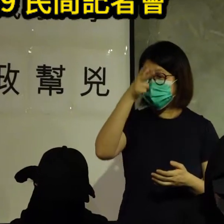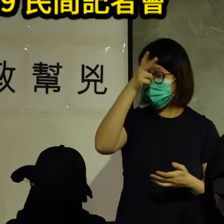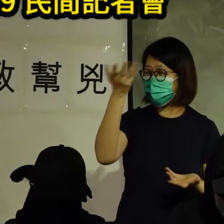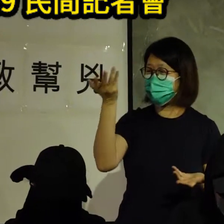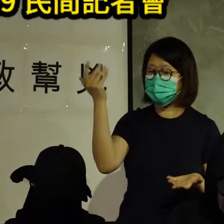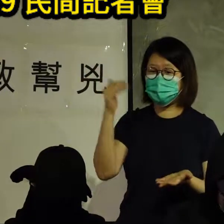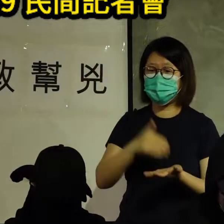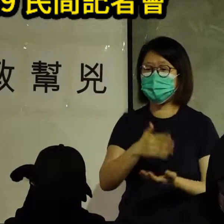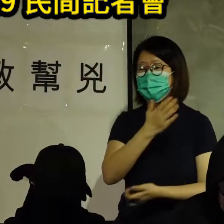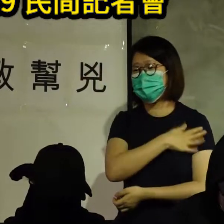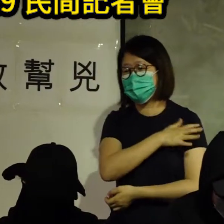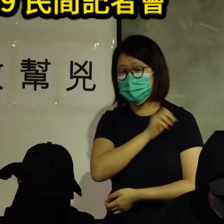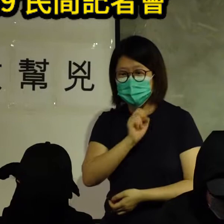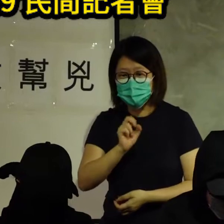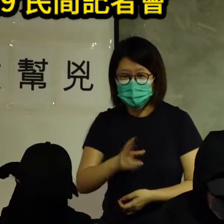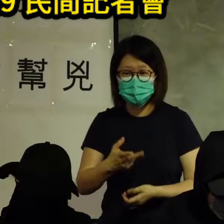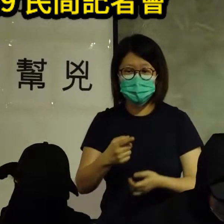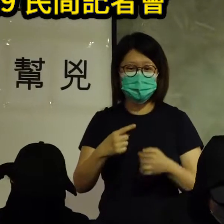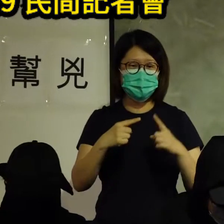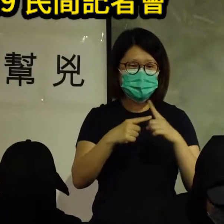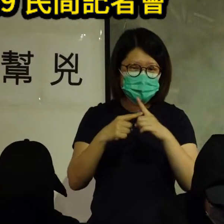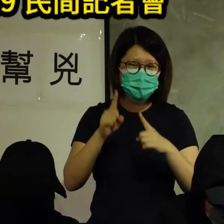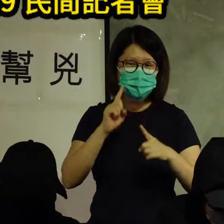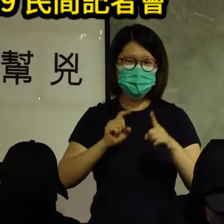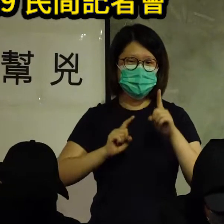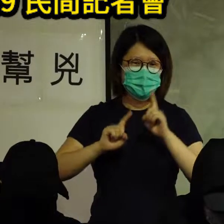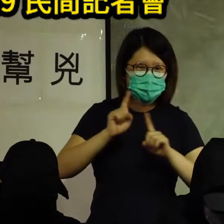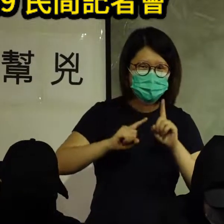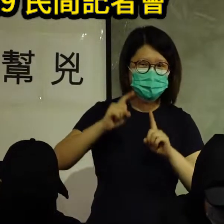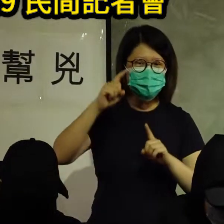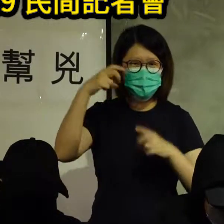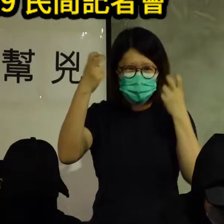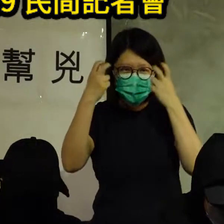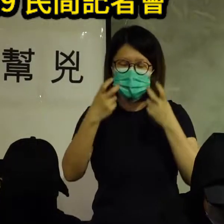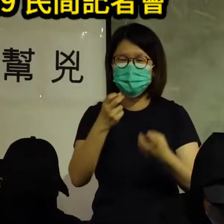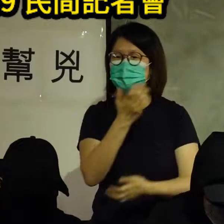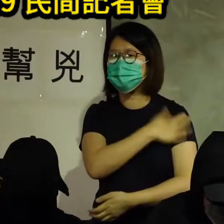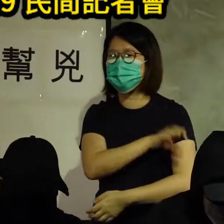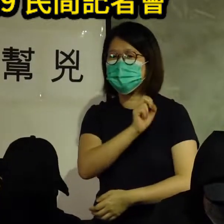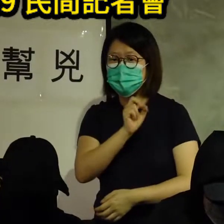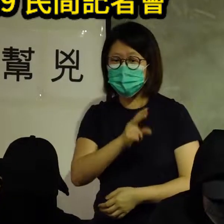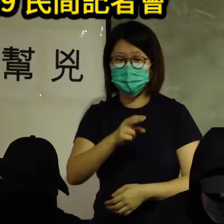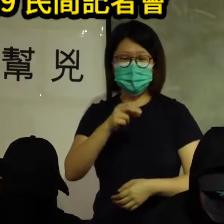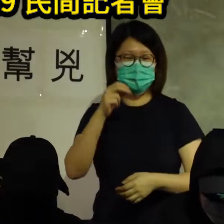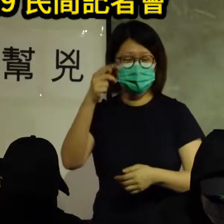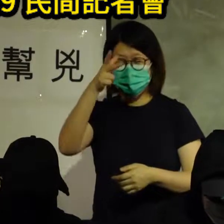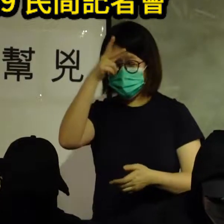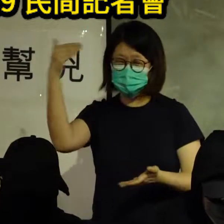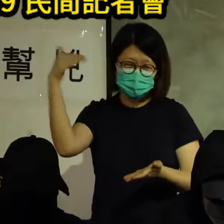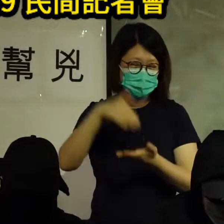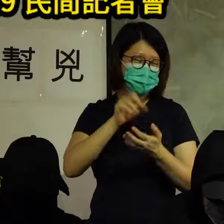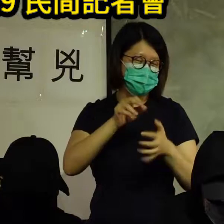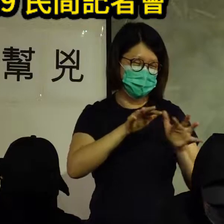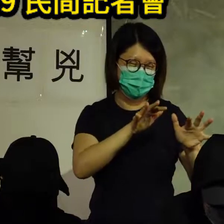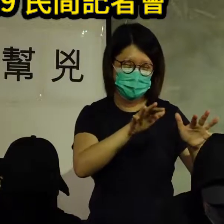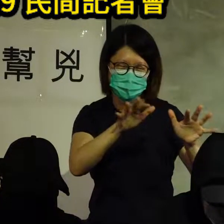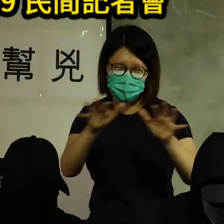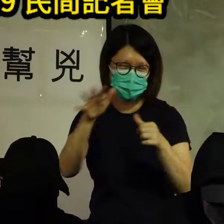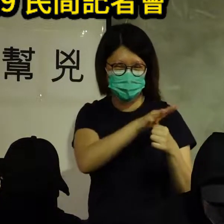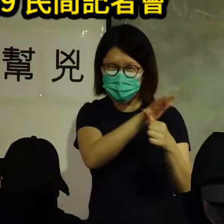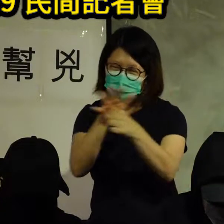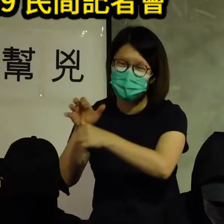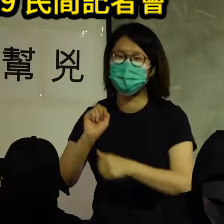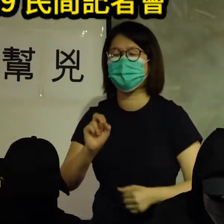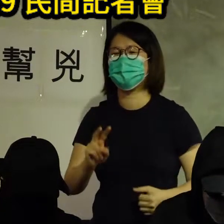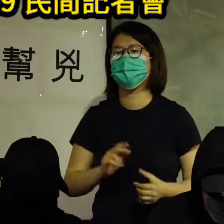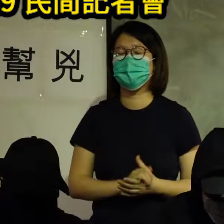民生不顧繼續極盡殘害香港人近日反民主派議員頻